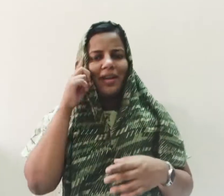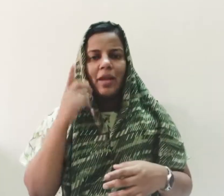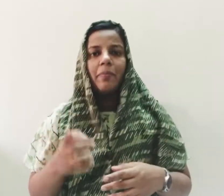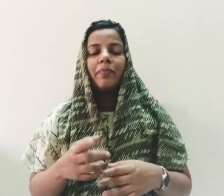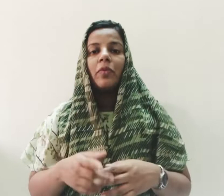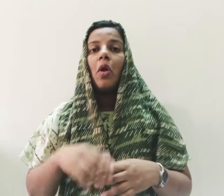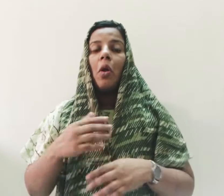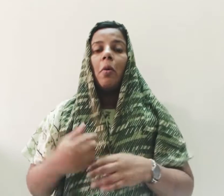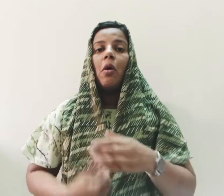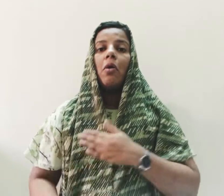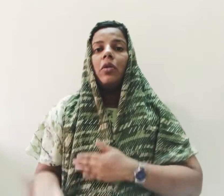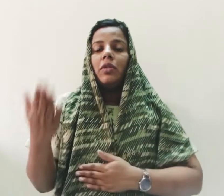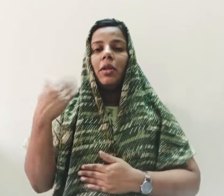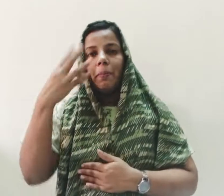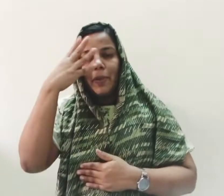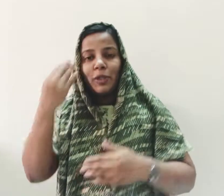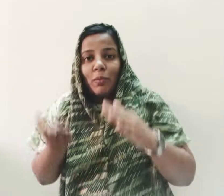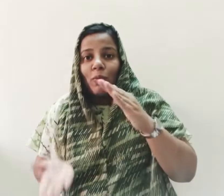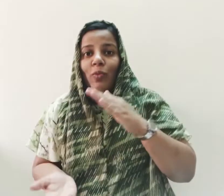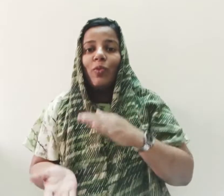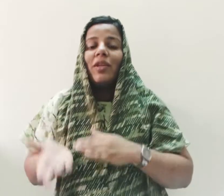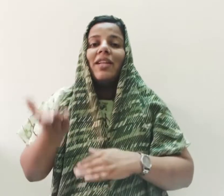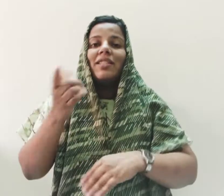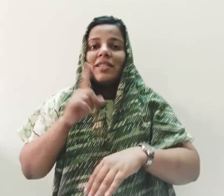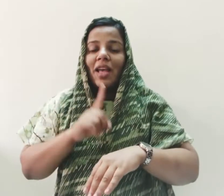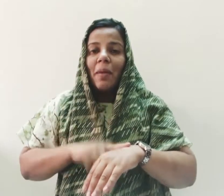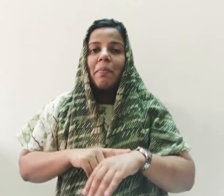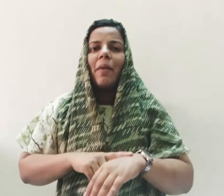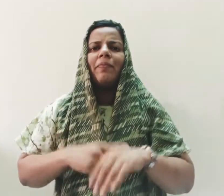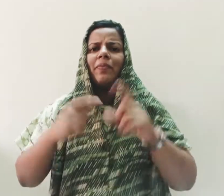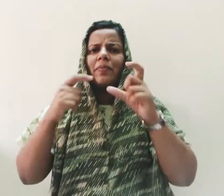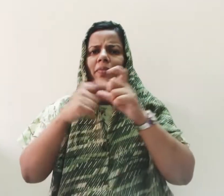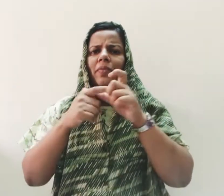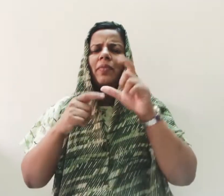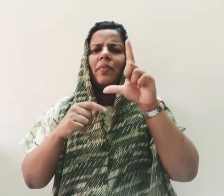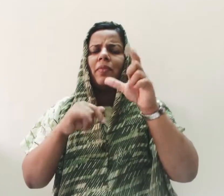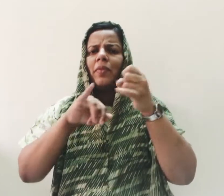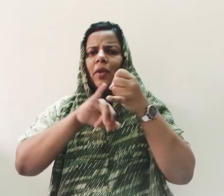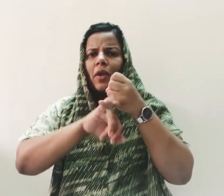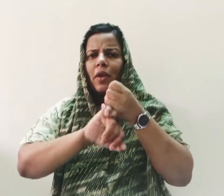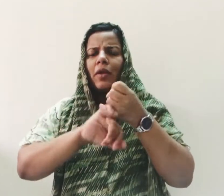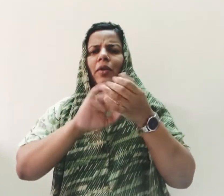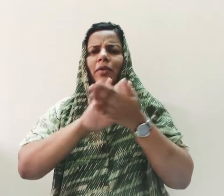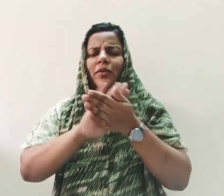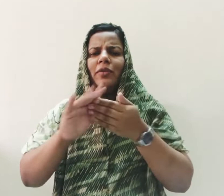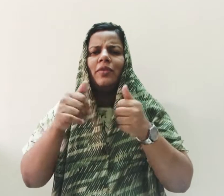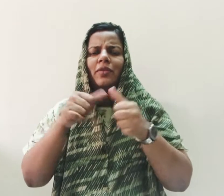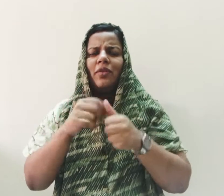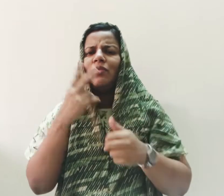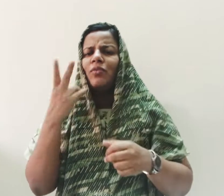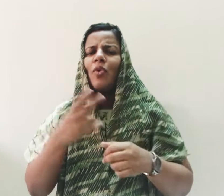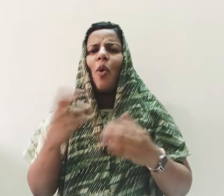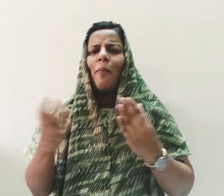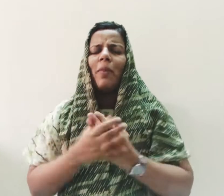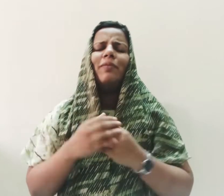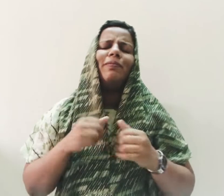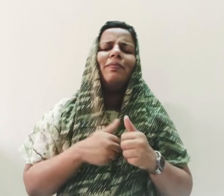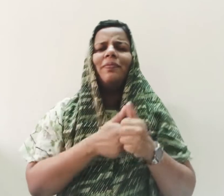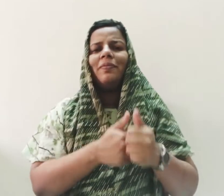ഏലിയാവ് എടുക്കപ്പെടുന്നതിന് തൊട്ട് മുമ്പ് ഏലീഷ ഏലിയാവിനെ പിന്തുടരുക, പല സ്ഥലങ്ങളിൽ പിന്തുടരുന്നൊക്കെ നമുക്ക് വായിക്കുമ്പോൾ അറിയാം.